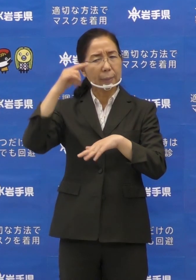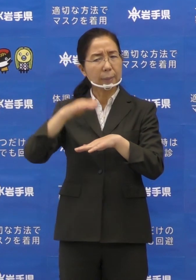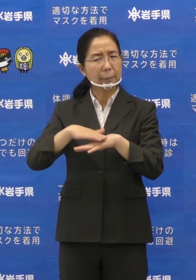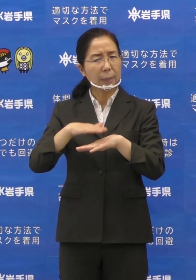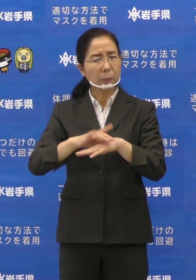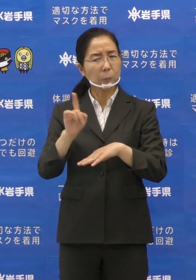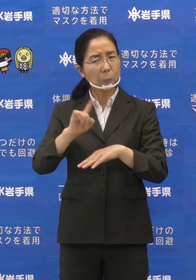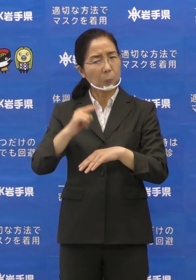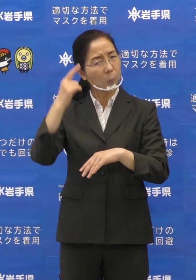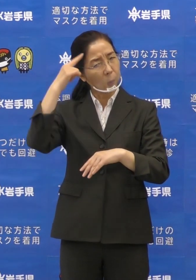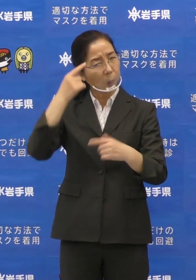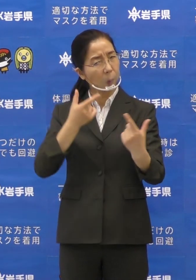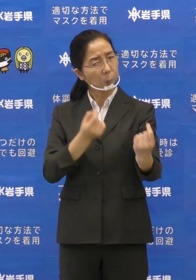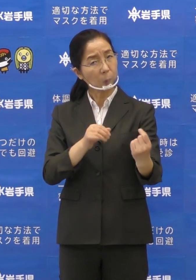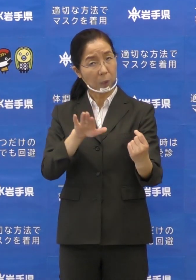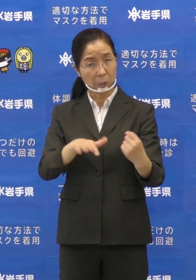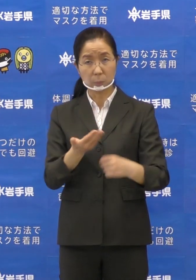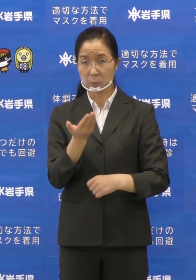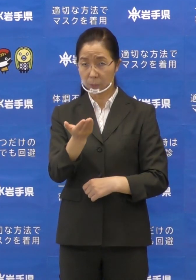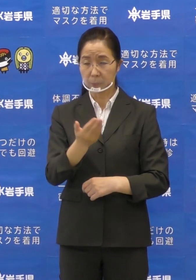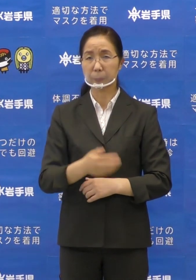に共感したのでしょうか。